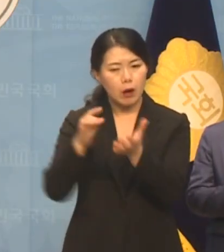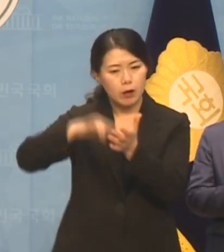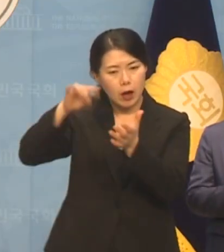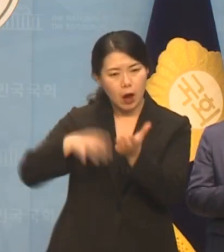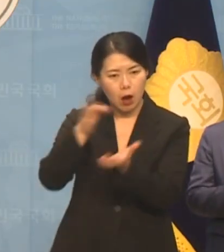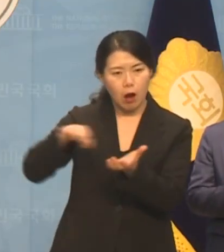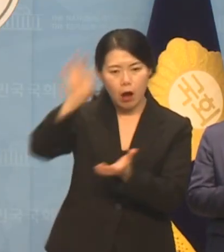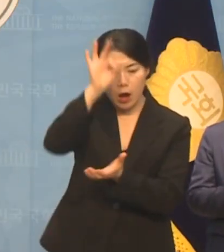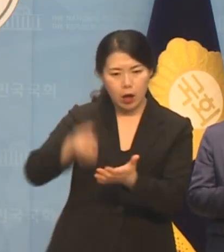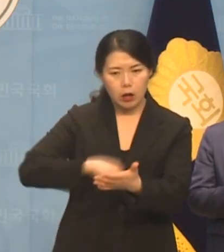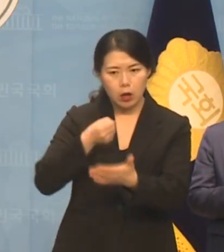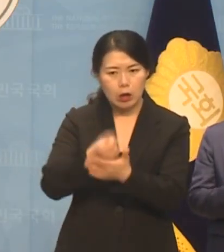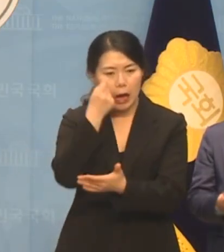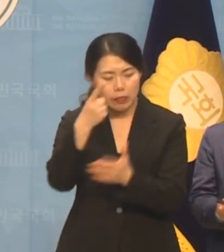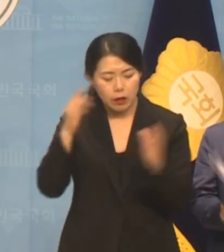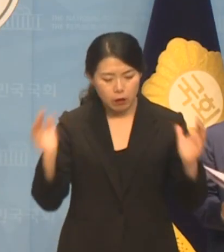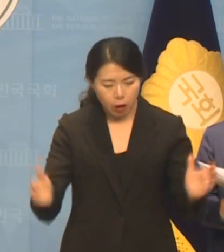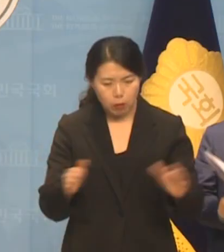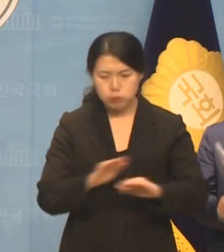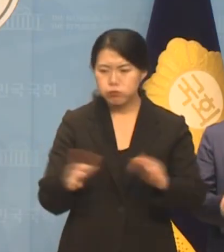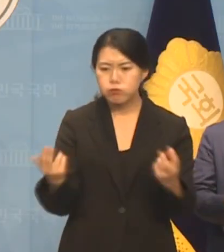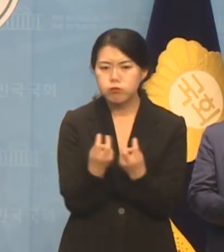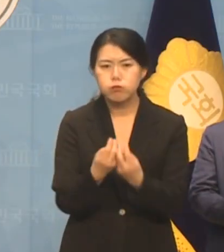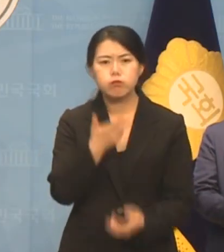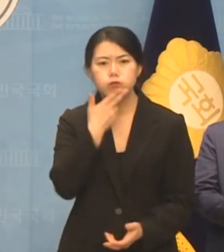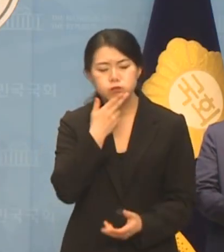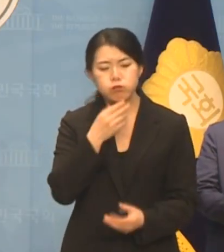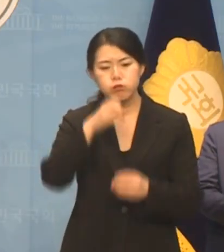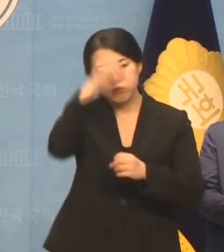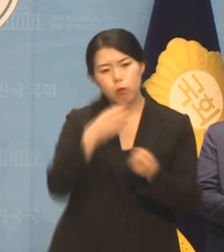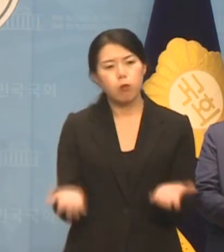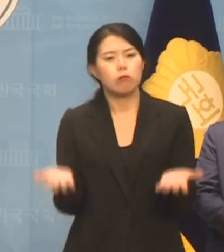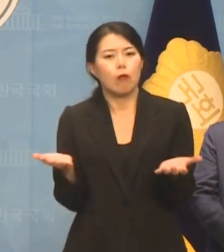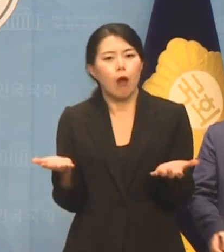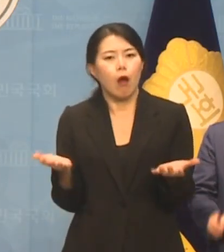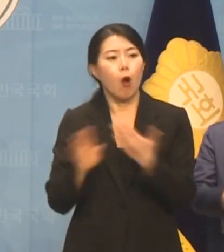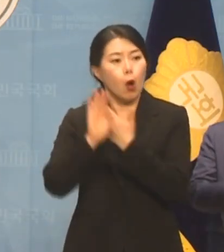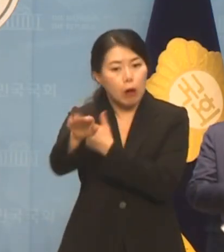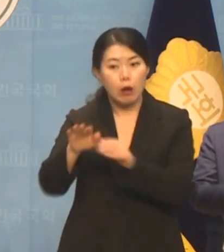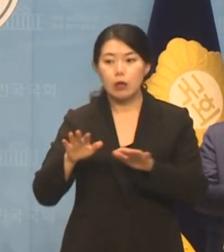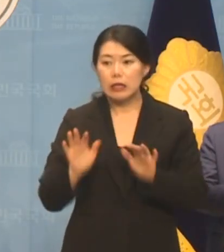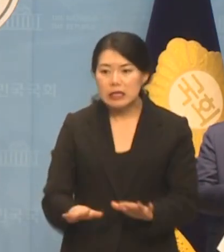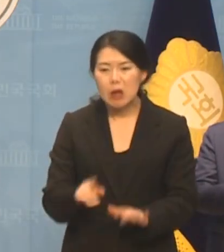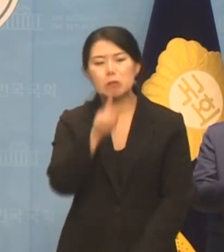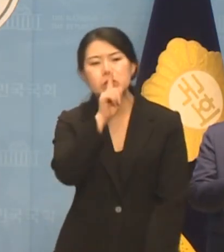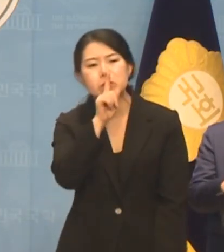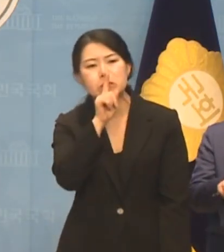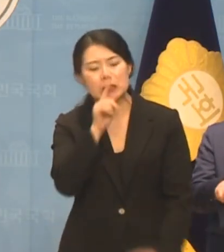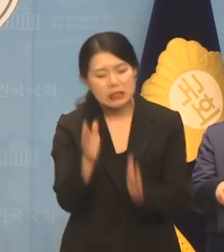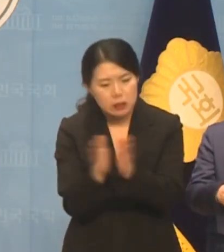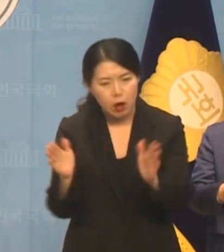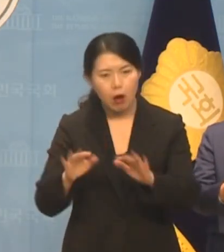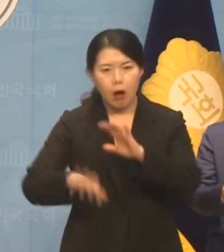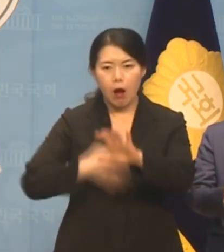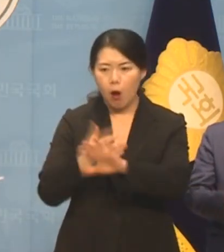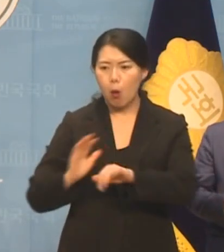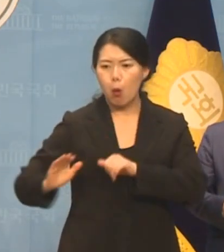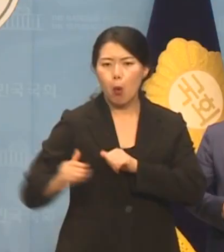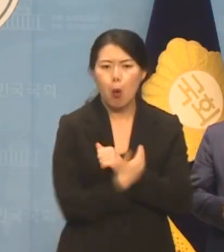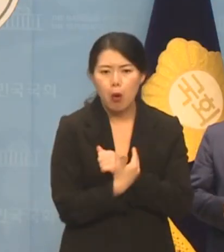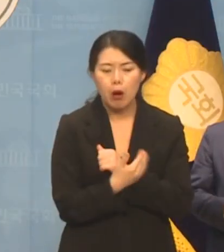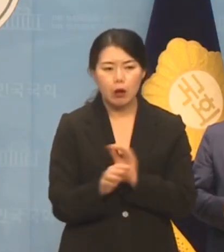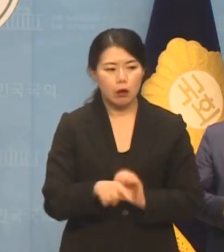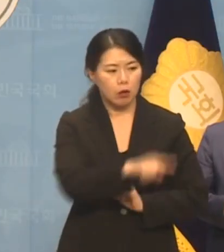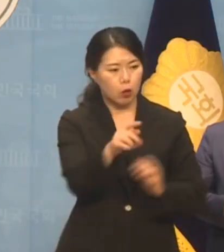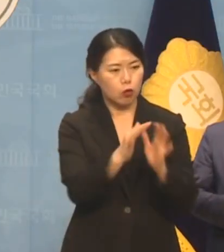지 한 달이 지나는 동안 아무 대책 없이 손을 놓고 있다가 이제야 관세 전쟁 운운하며 내란옹호로는